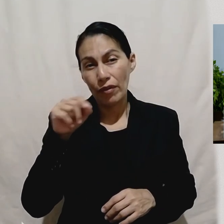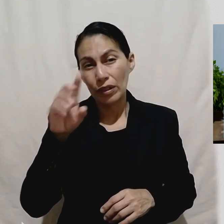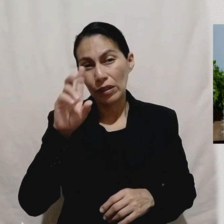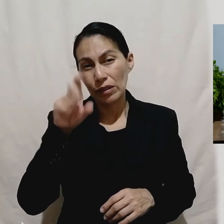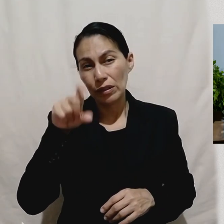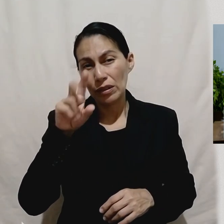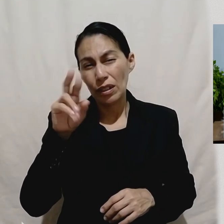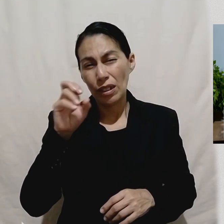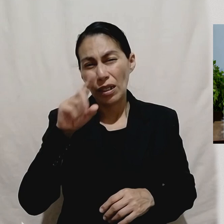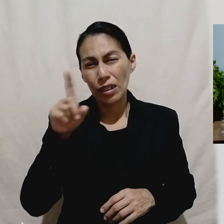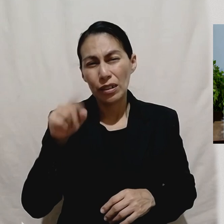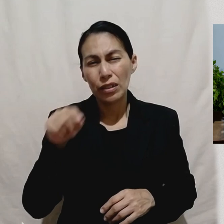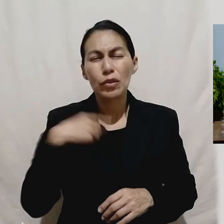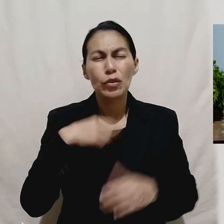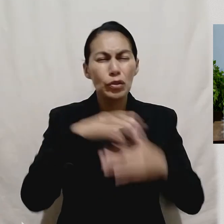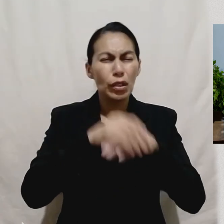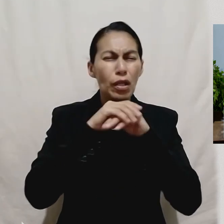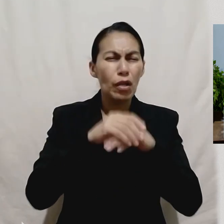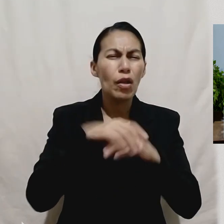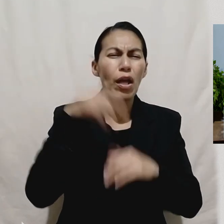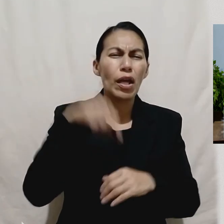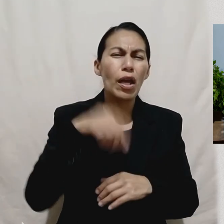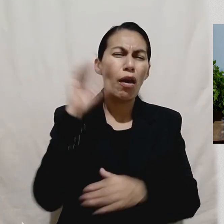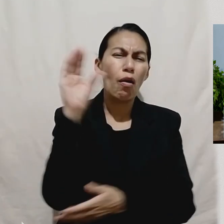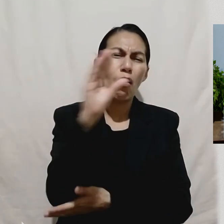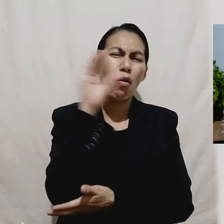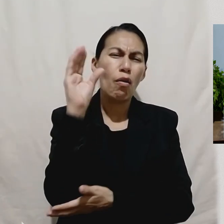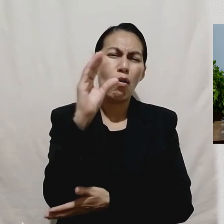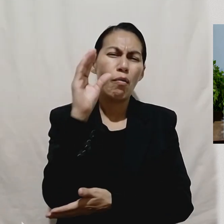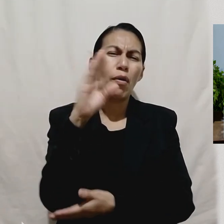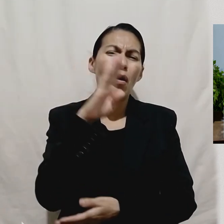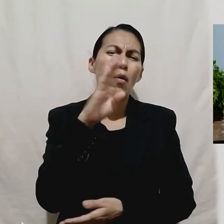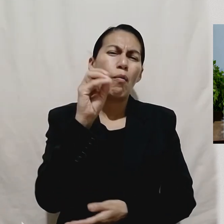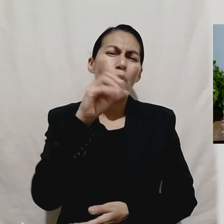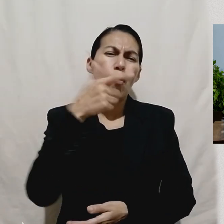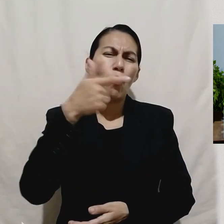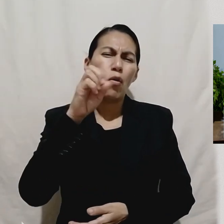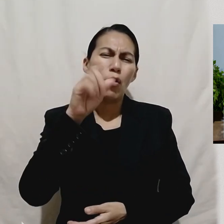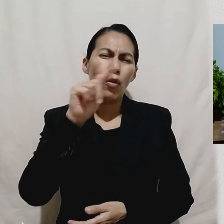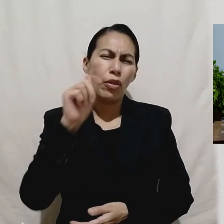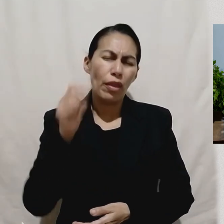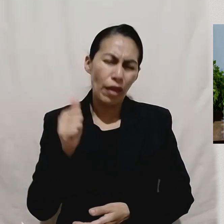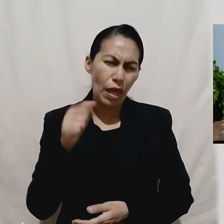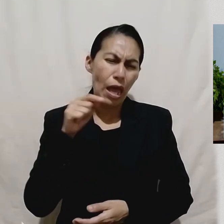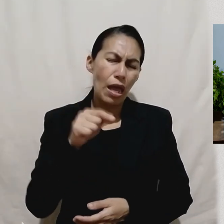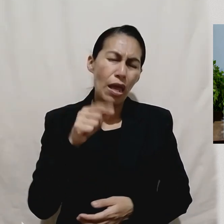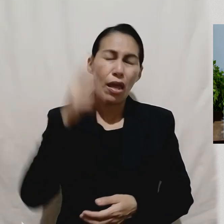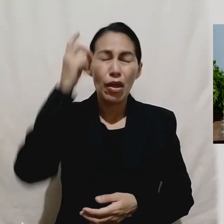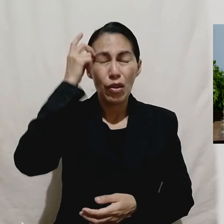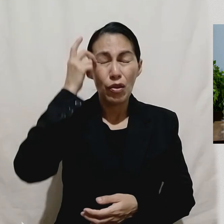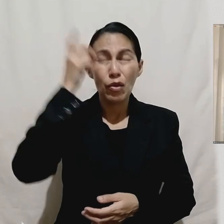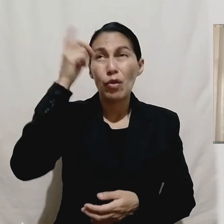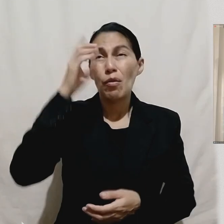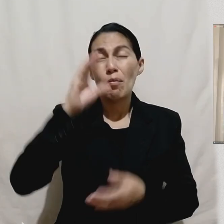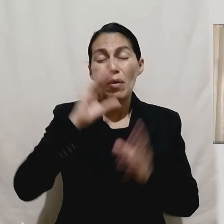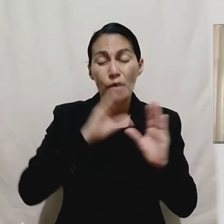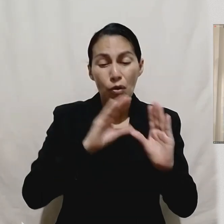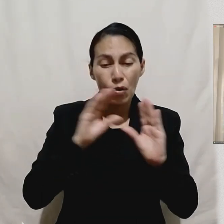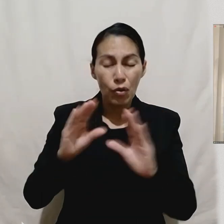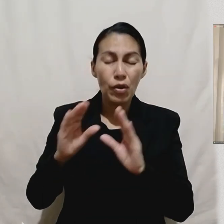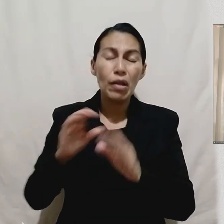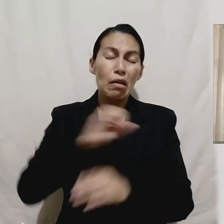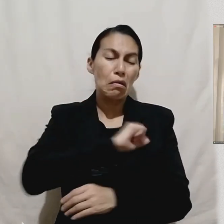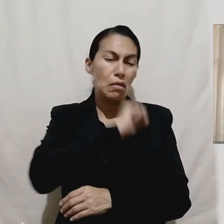Colombia agradezco a dios por su misericordia por su amor infinito Amén por